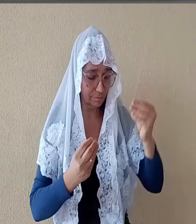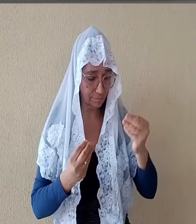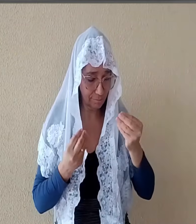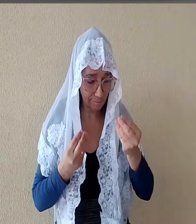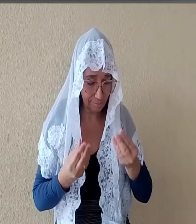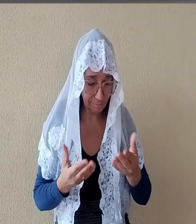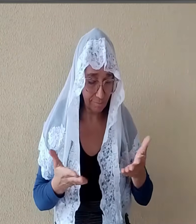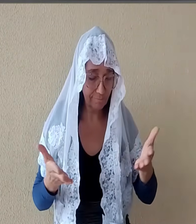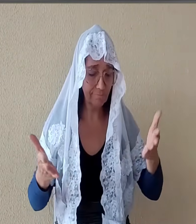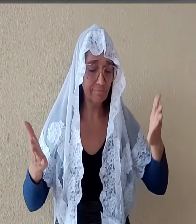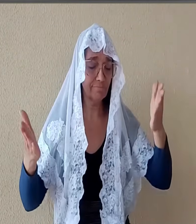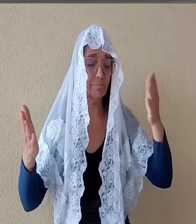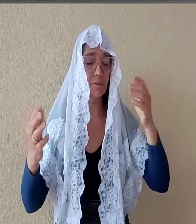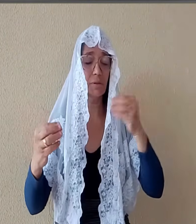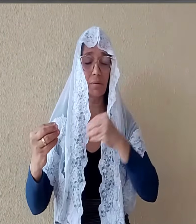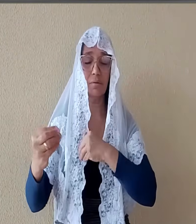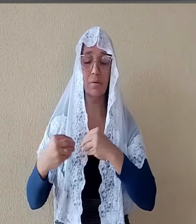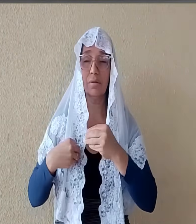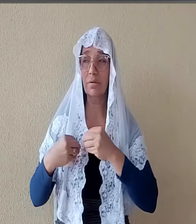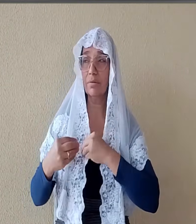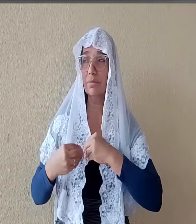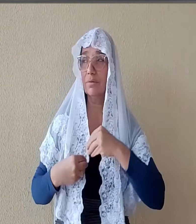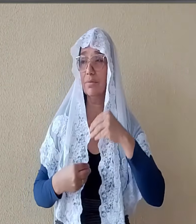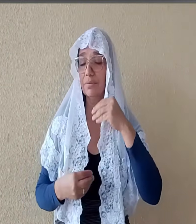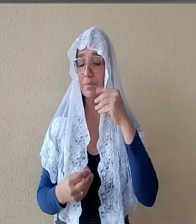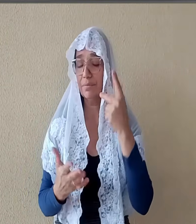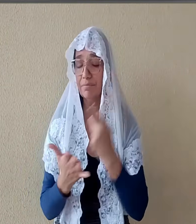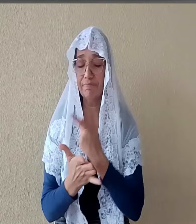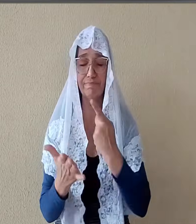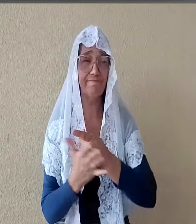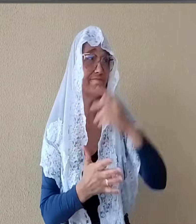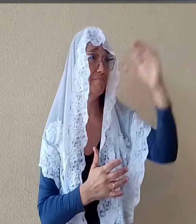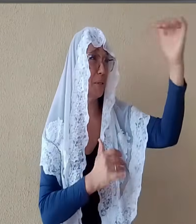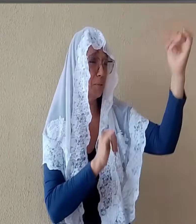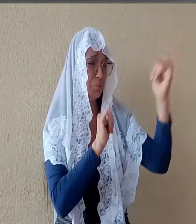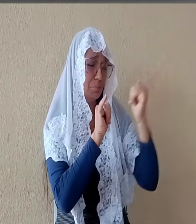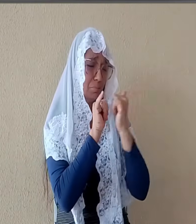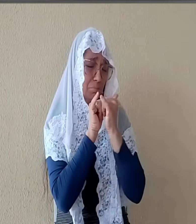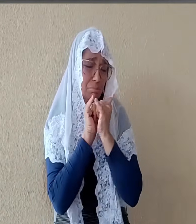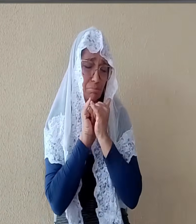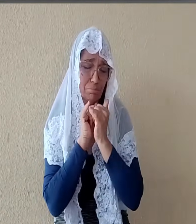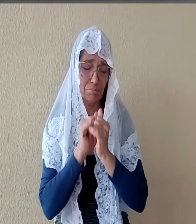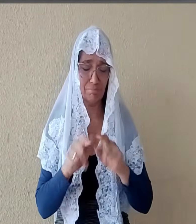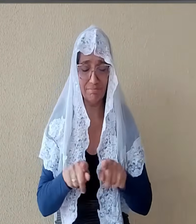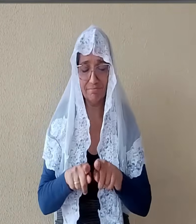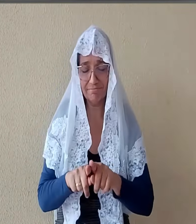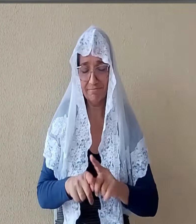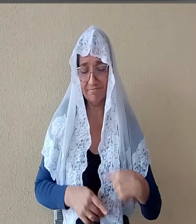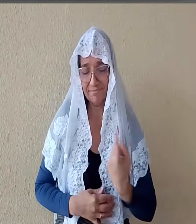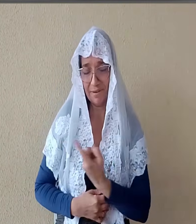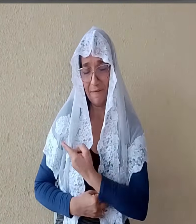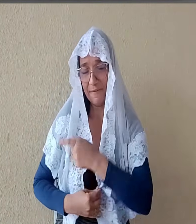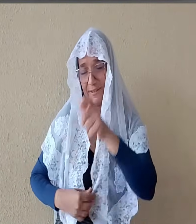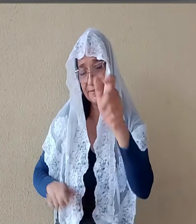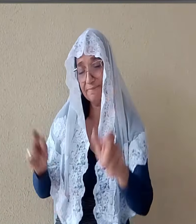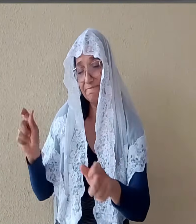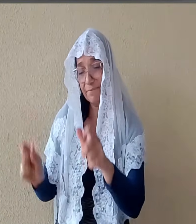dívidas, assim como nós perdoamos aos nossos devedores.